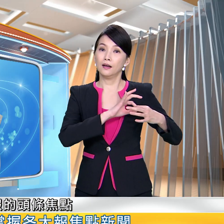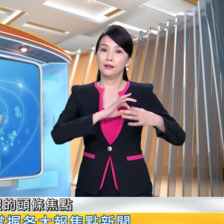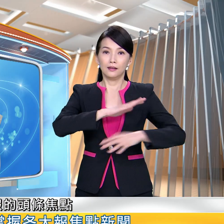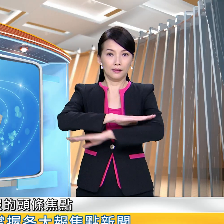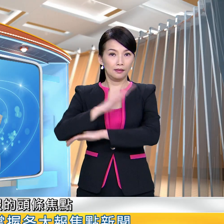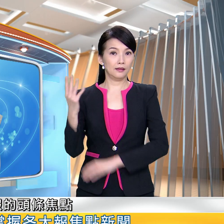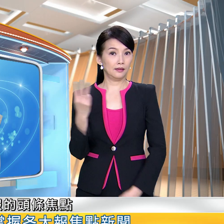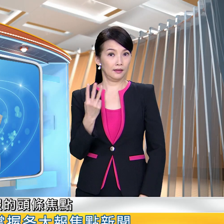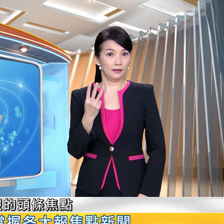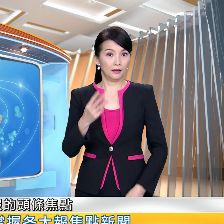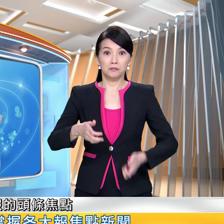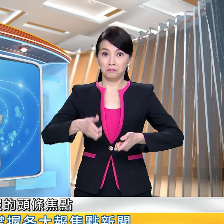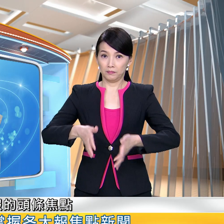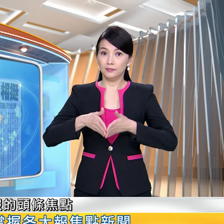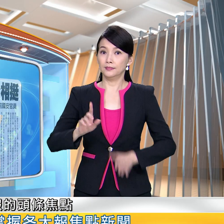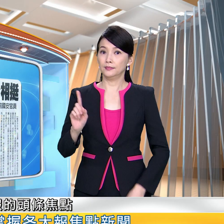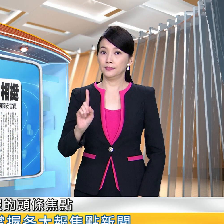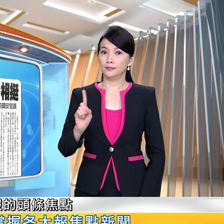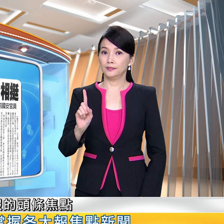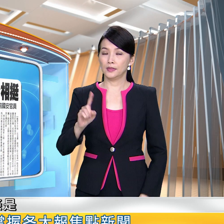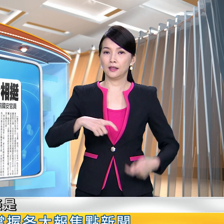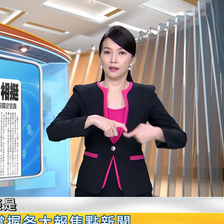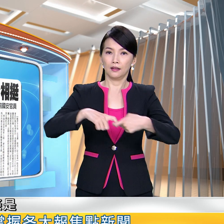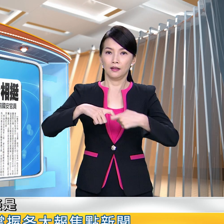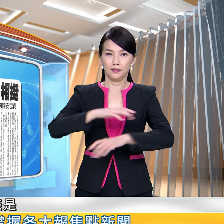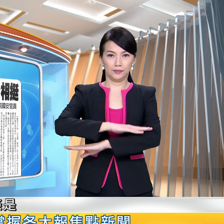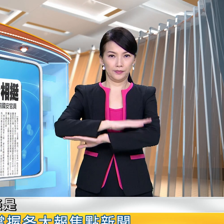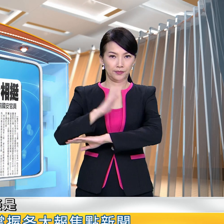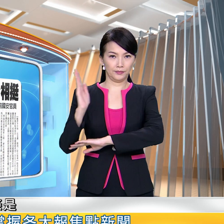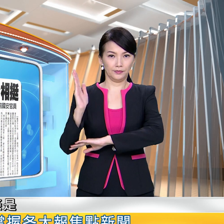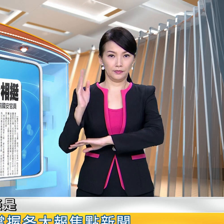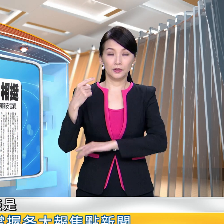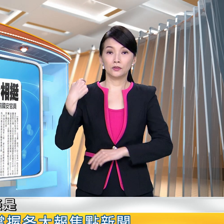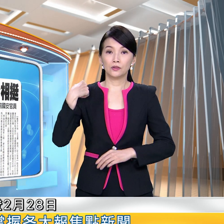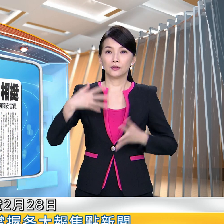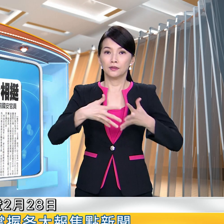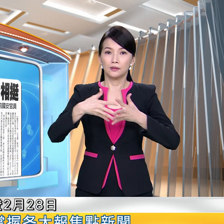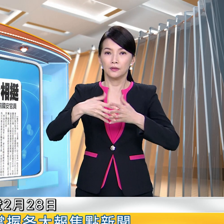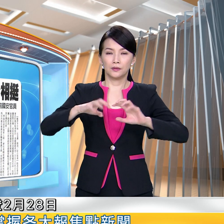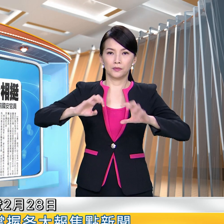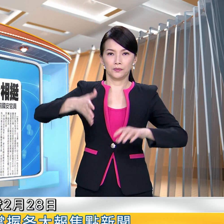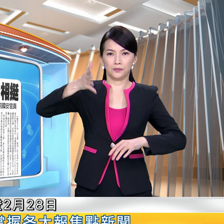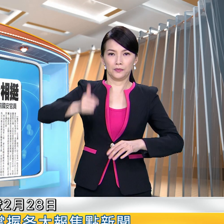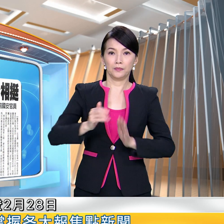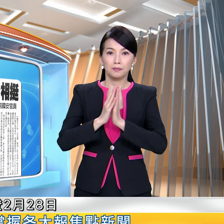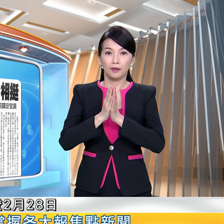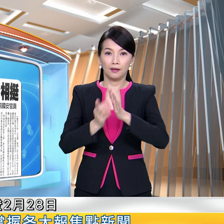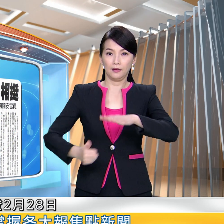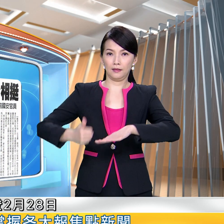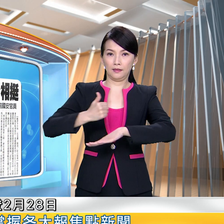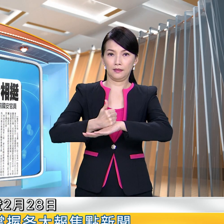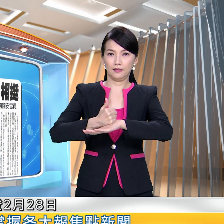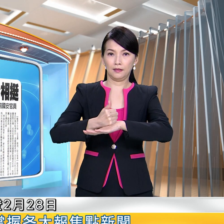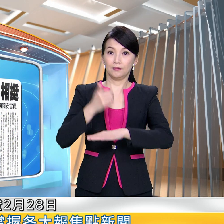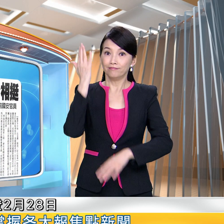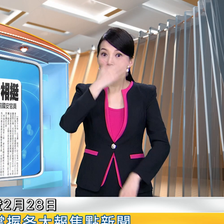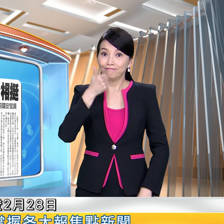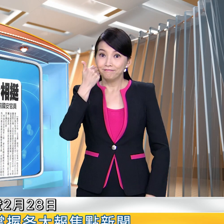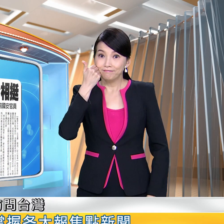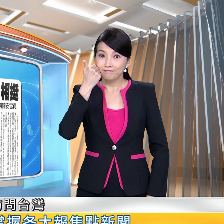来关心各大报的头条焦点。联合报的头条是美国总统拜登2月28日。